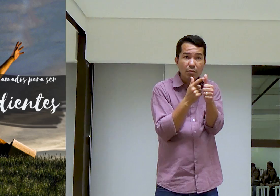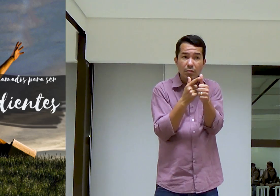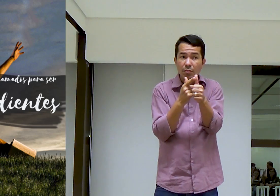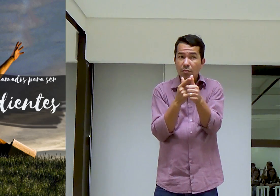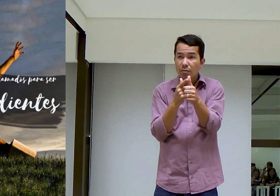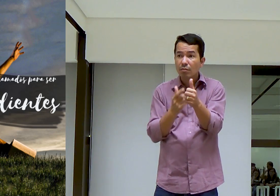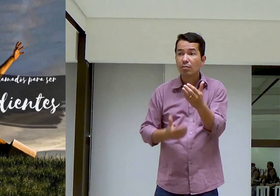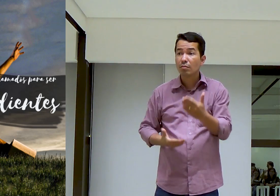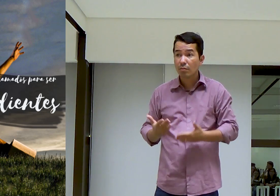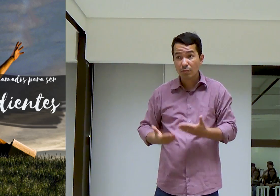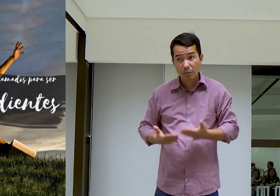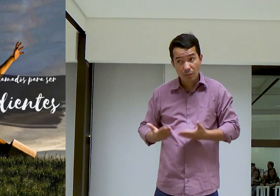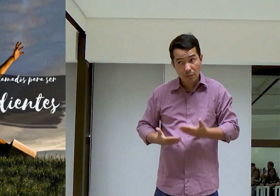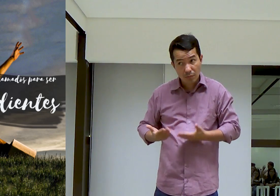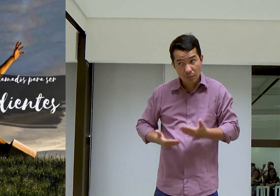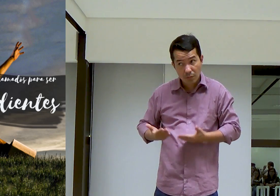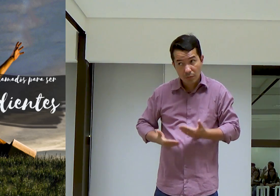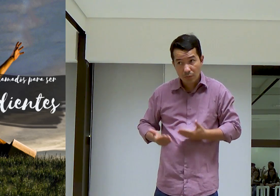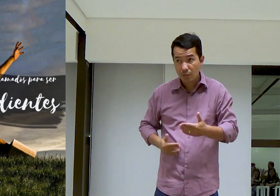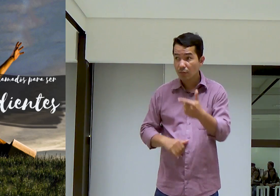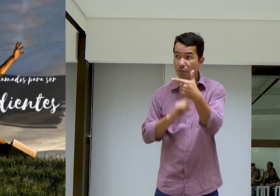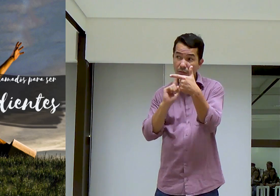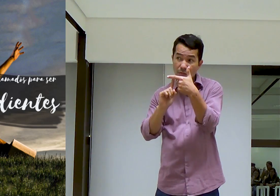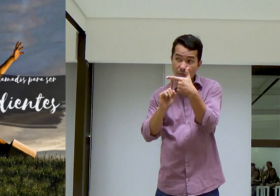chamado? Primeiro, chamados para servir.